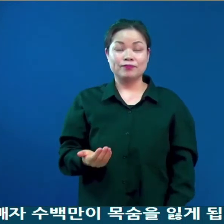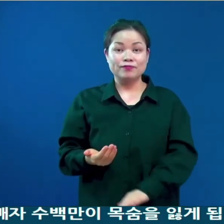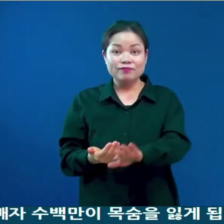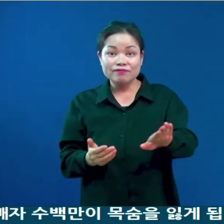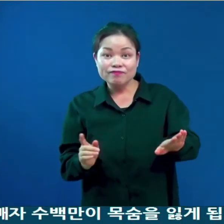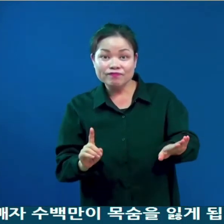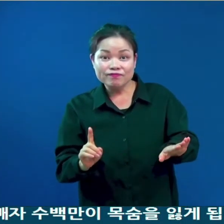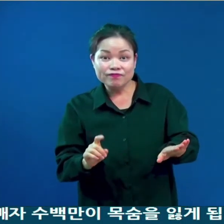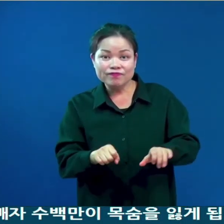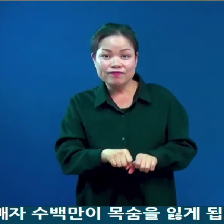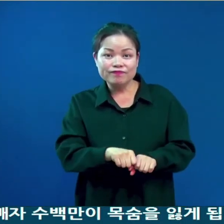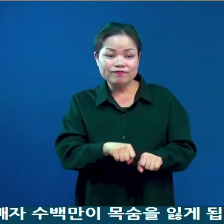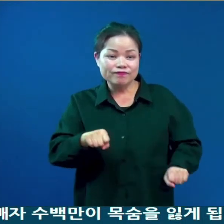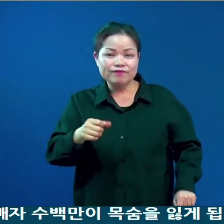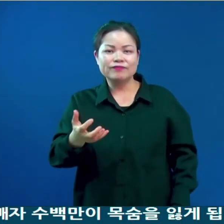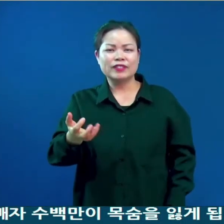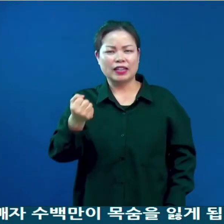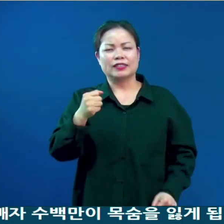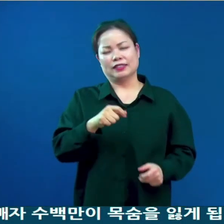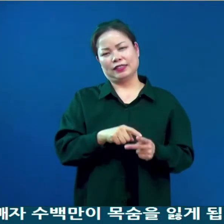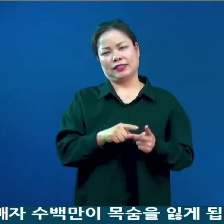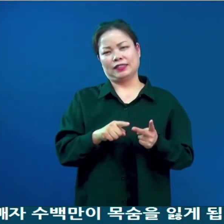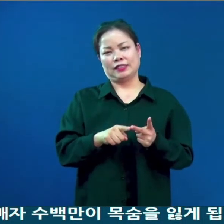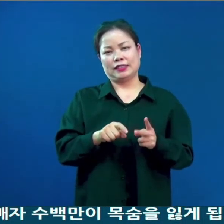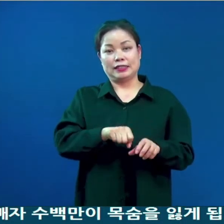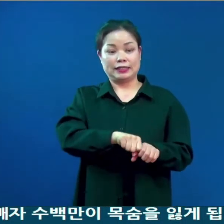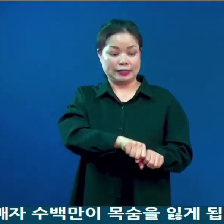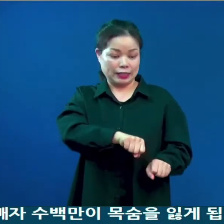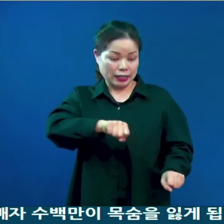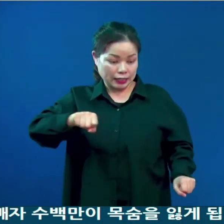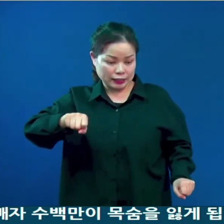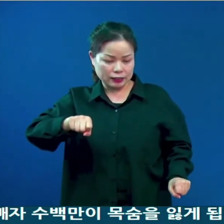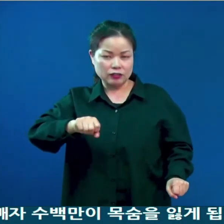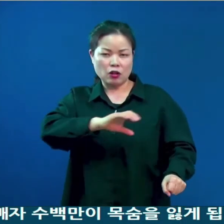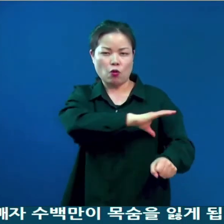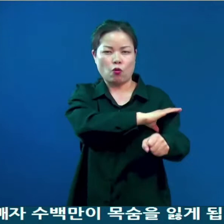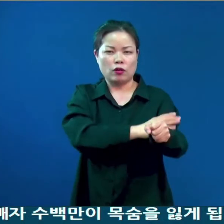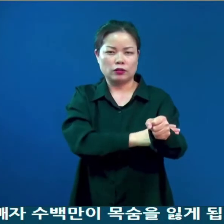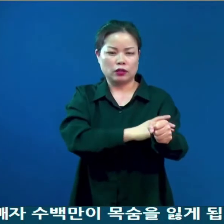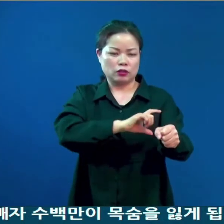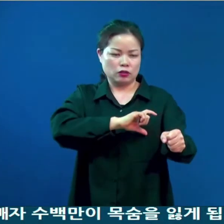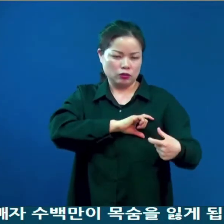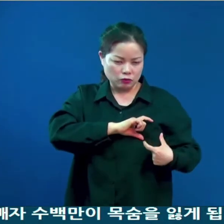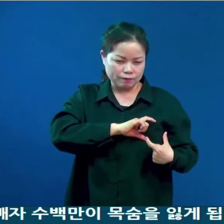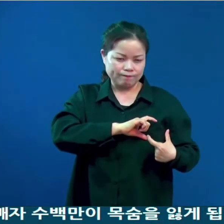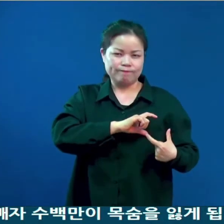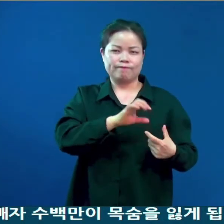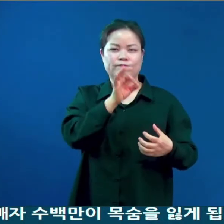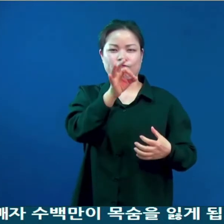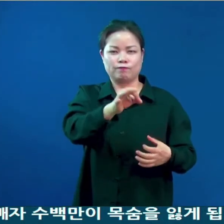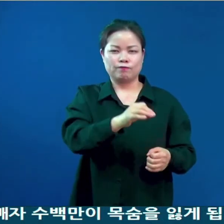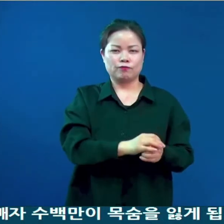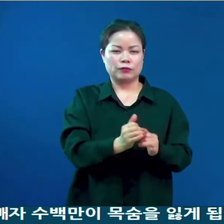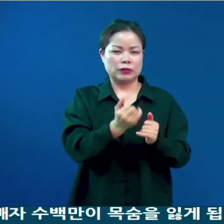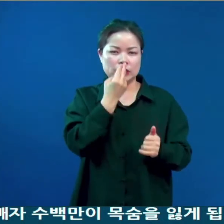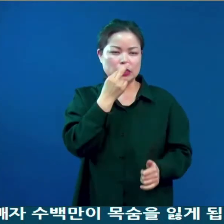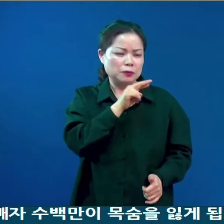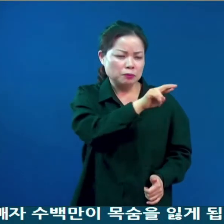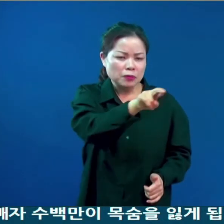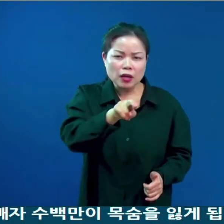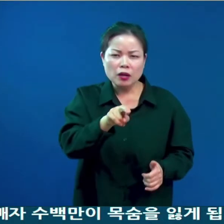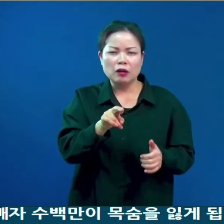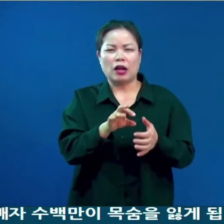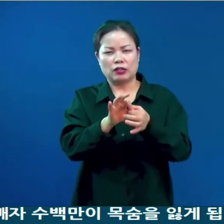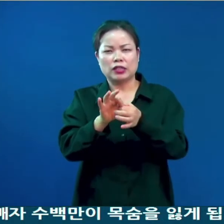여러분이 어떤 칼을 가지고 계시든지 간에 그 칼이 권력이든 돈이든 실력이든 인맥이든지 그 무엇이든지